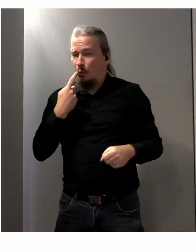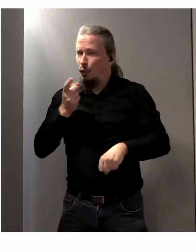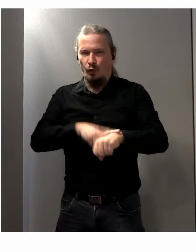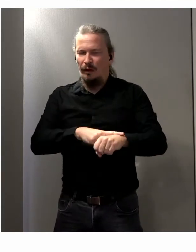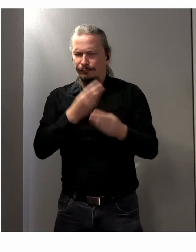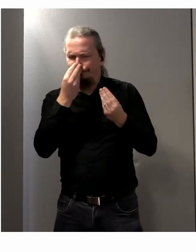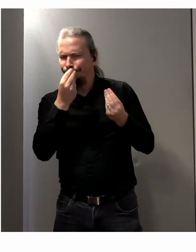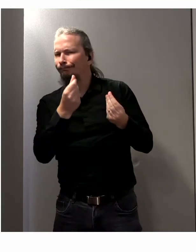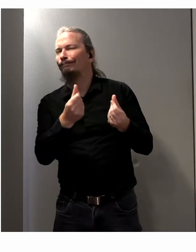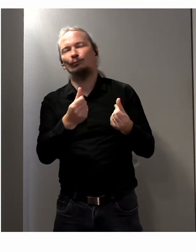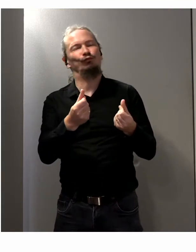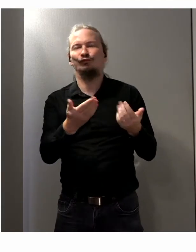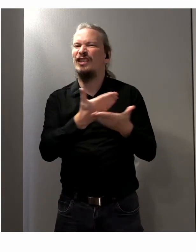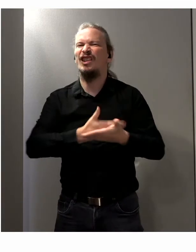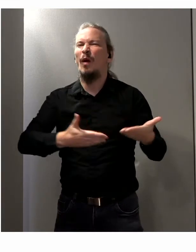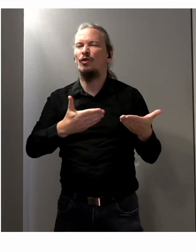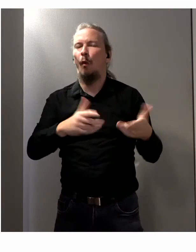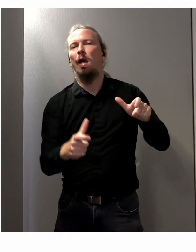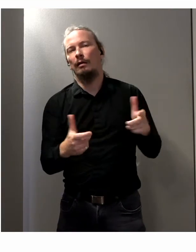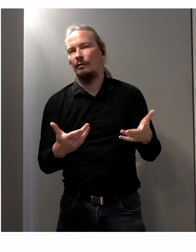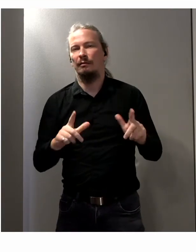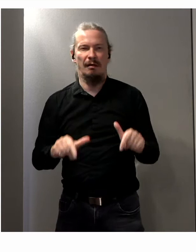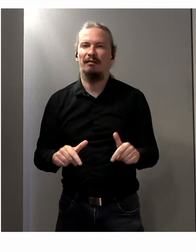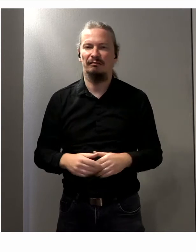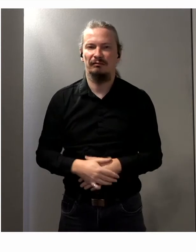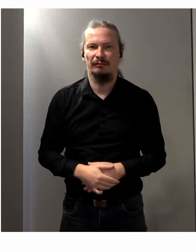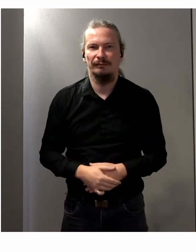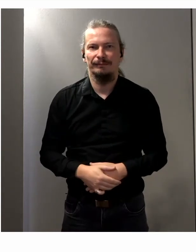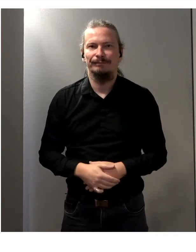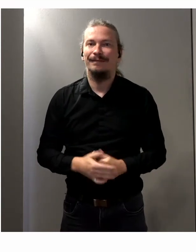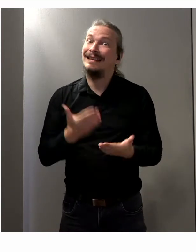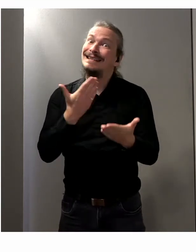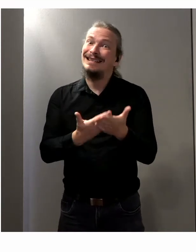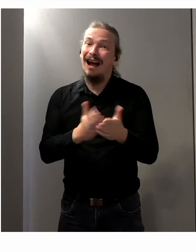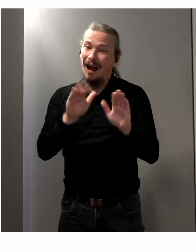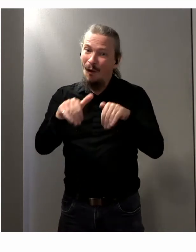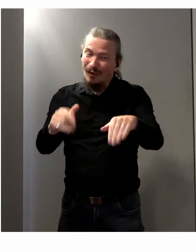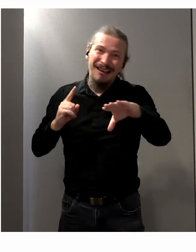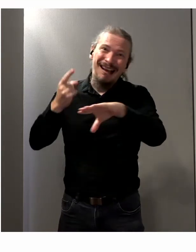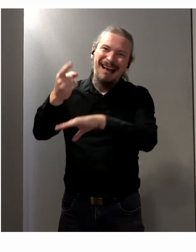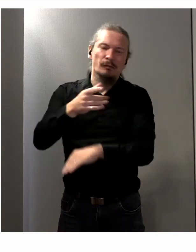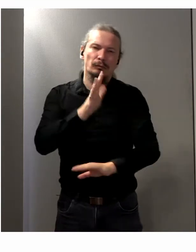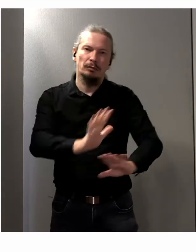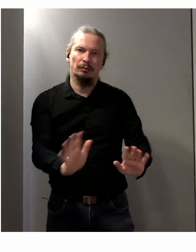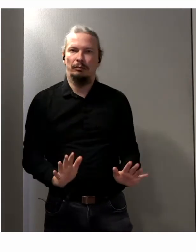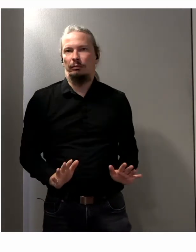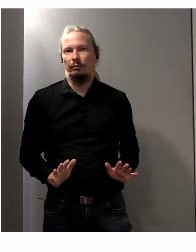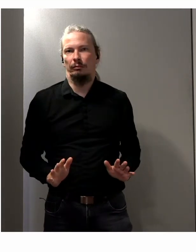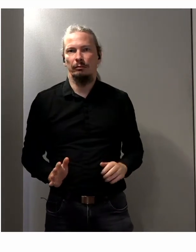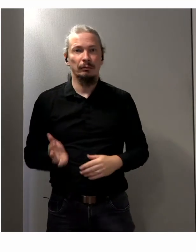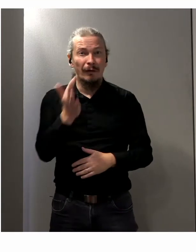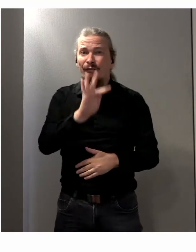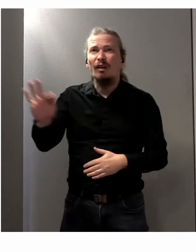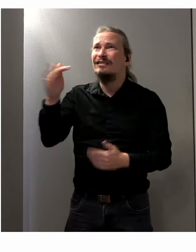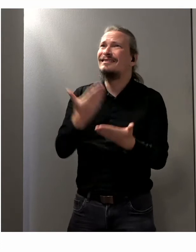le début, la situation était faussée. C'est ce qui ne peut perdurer. La France ne le peut